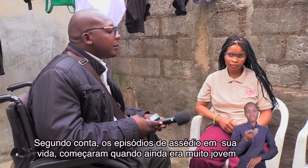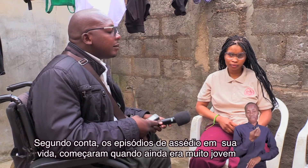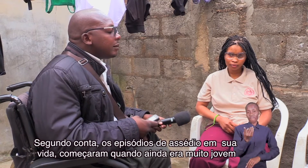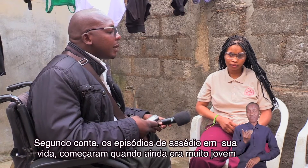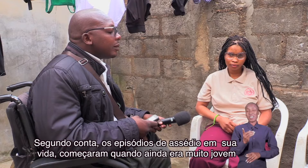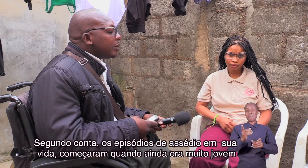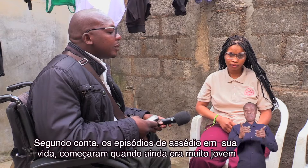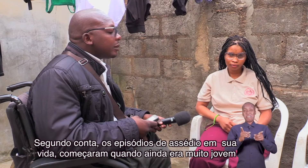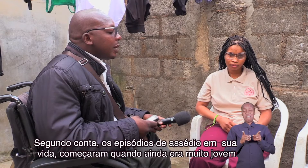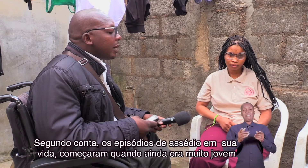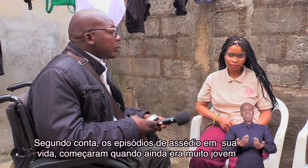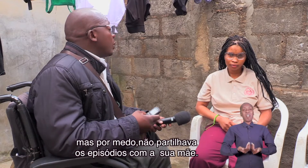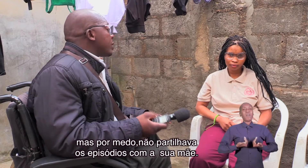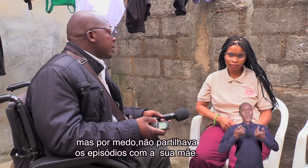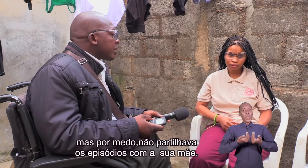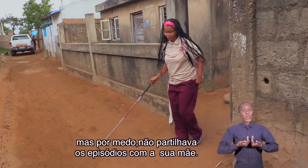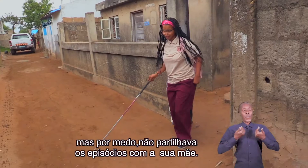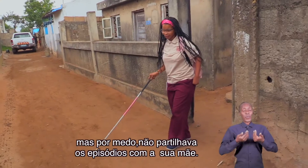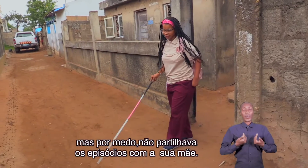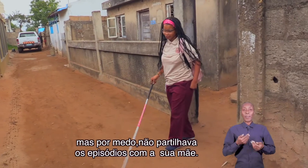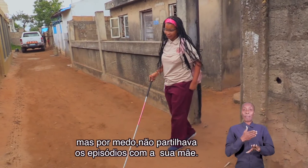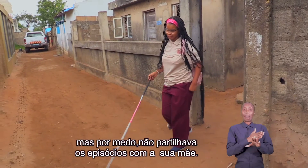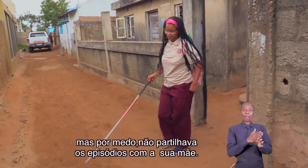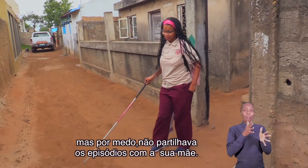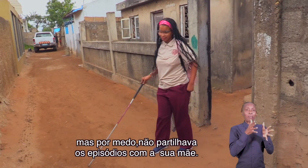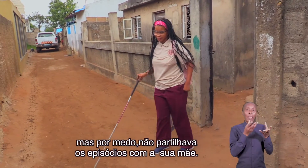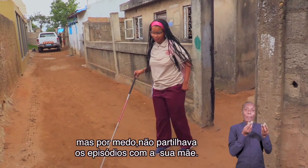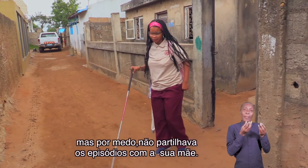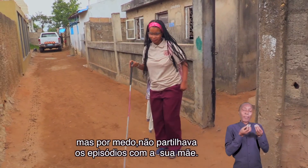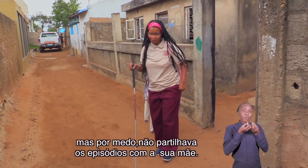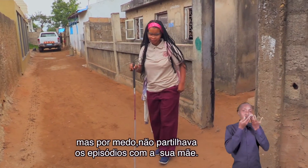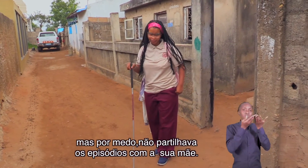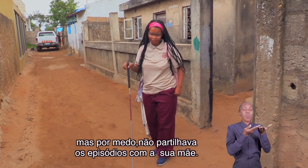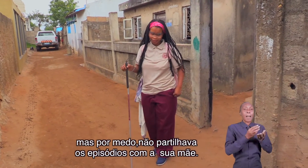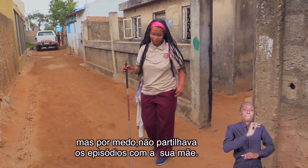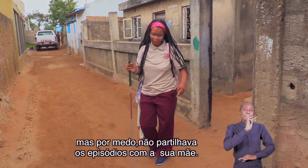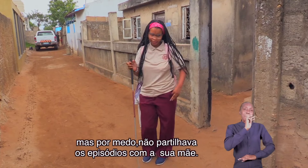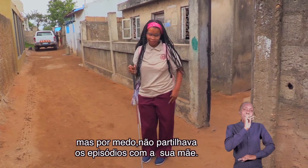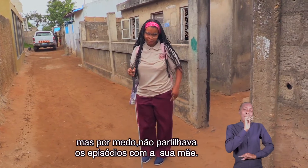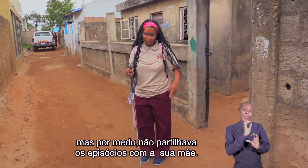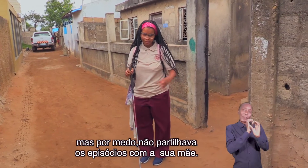ainda era muito jovem, mas por medo não partilhava os episódios à sua